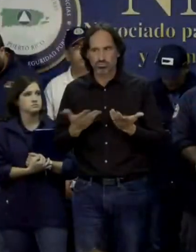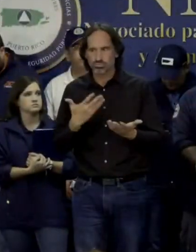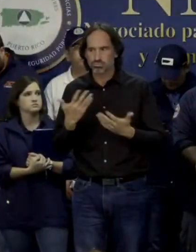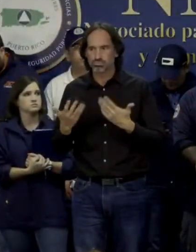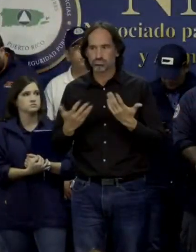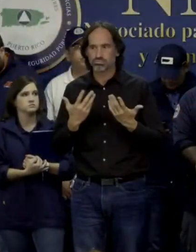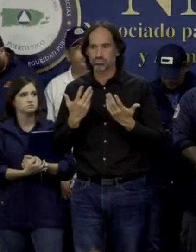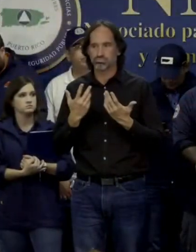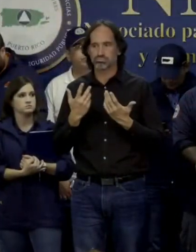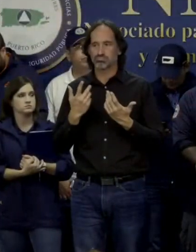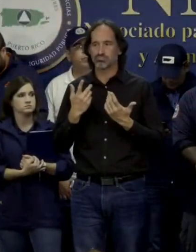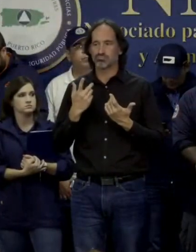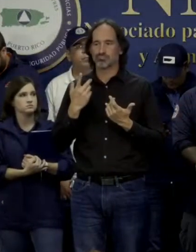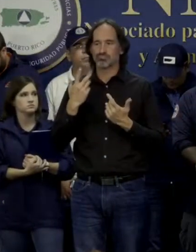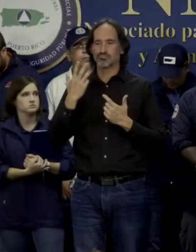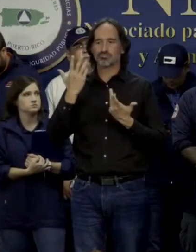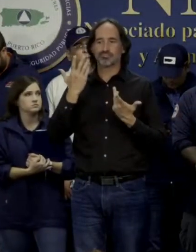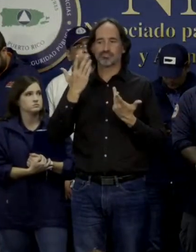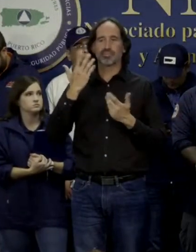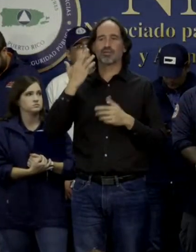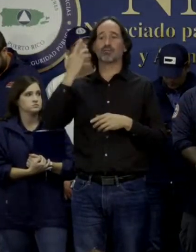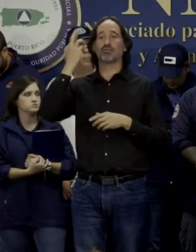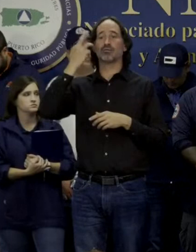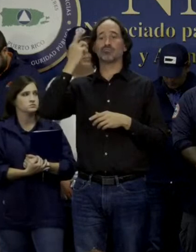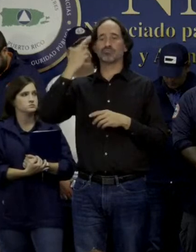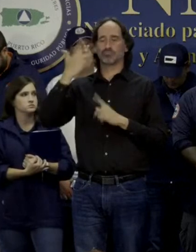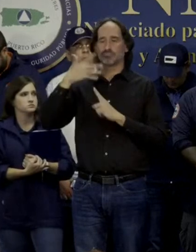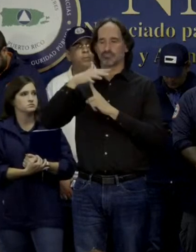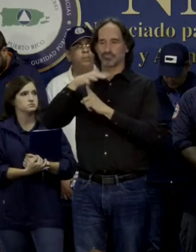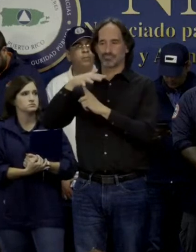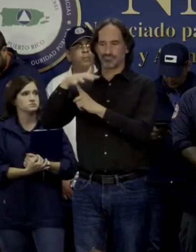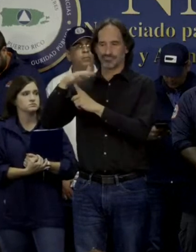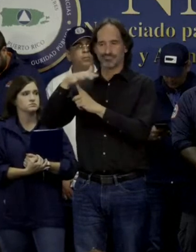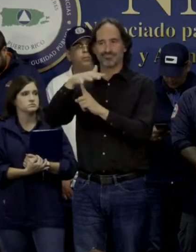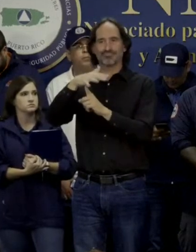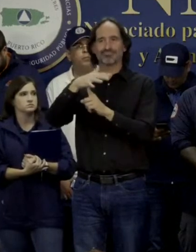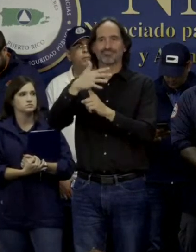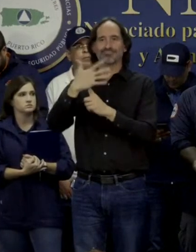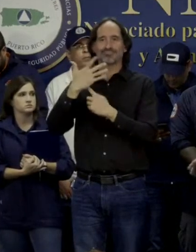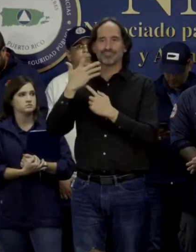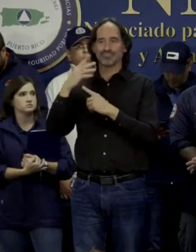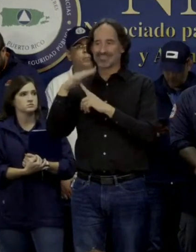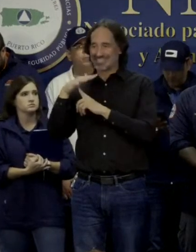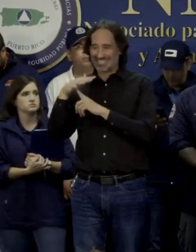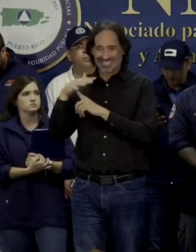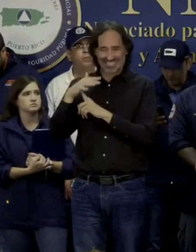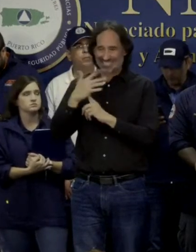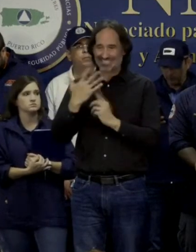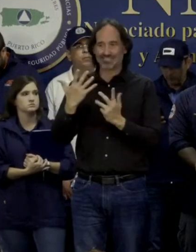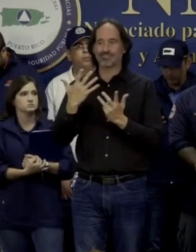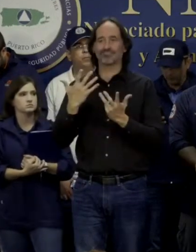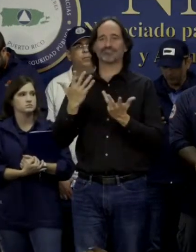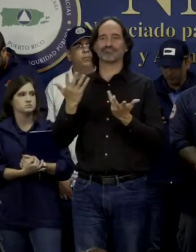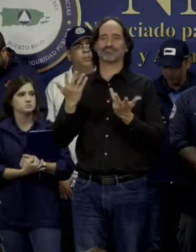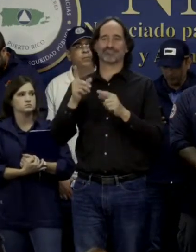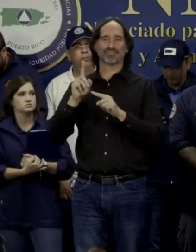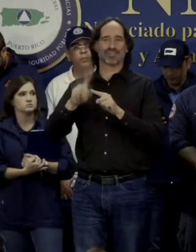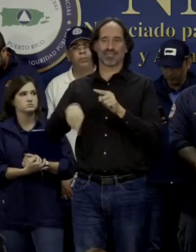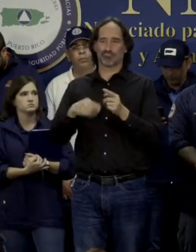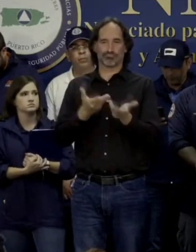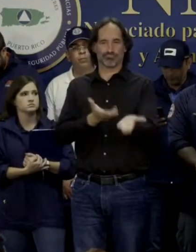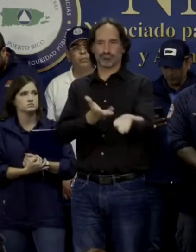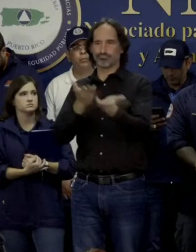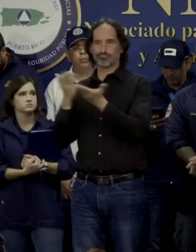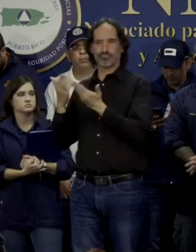es realmente que el helicóptero no pudo salir para ir a recoger ese cadáver, pero se va a hacer tan pronto el clima lo permita. Es